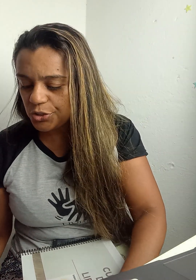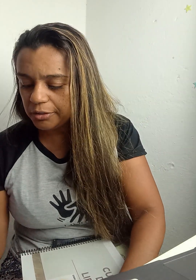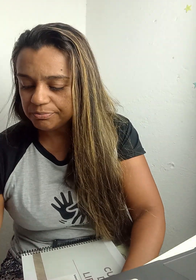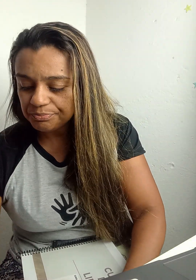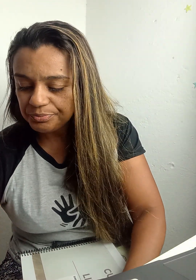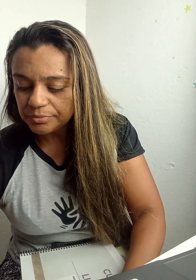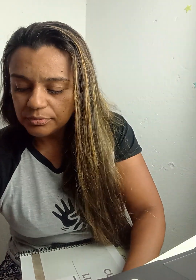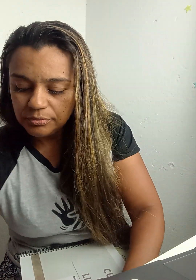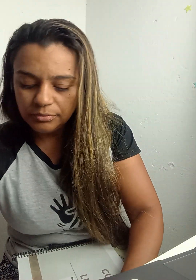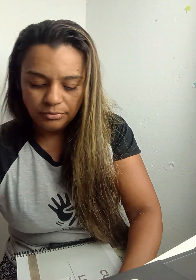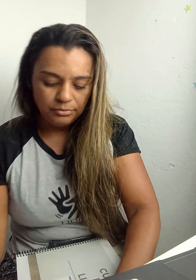baratinho.